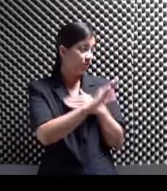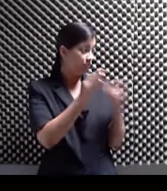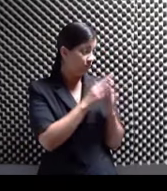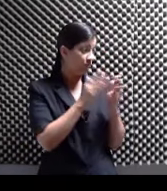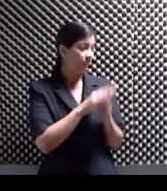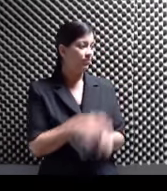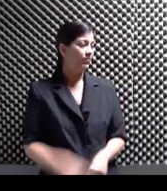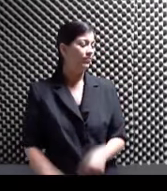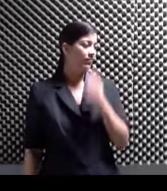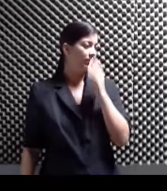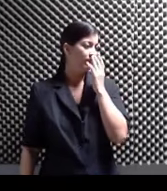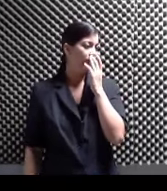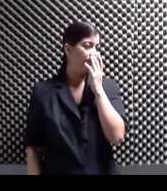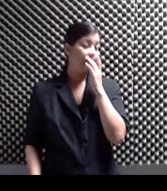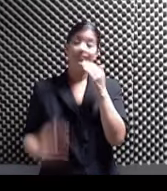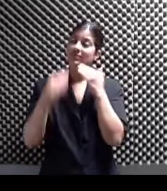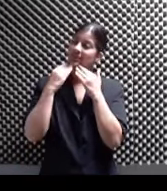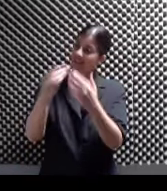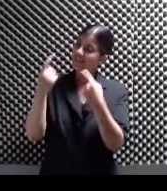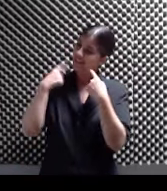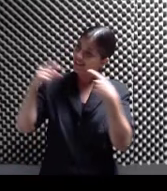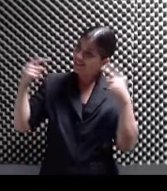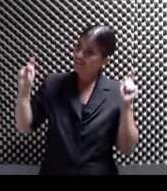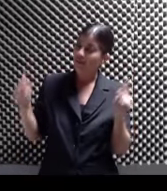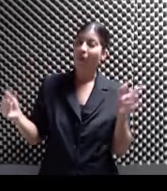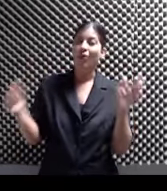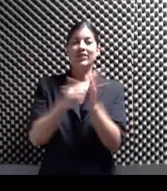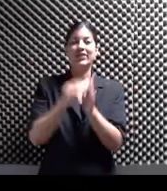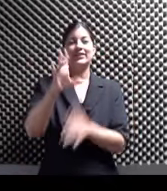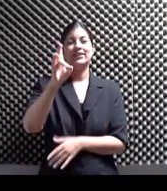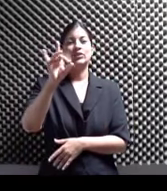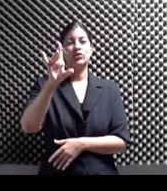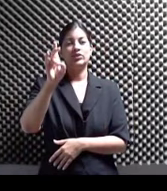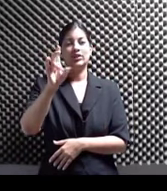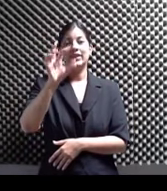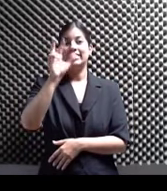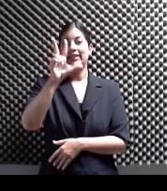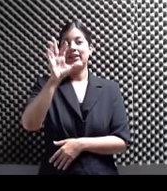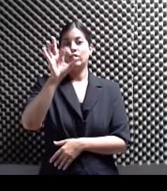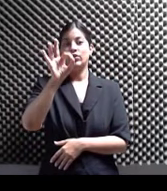así. Pues gracias y mucho éxito. Otra vez vamos a repetir,